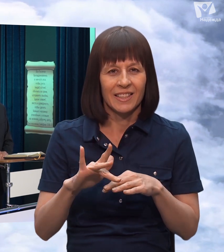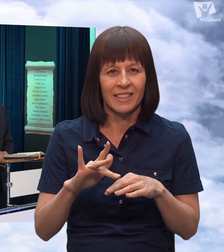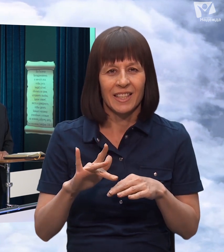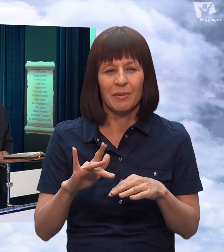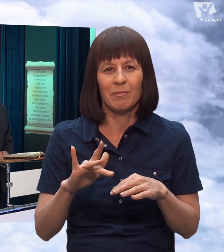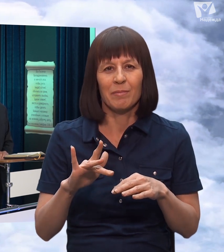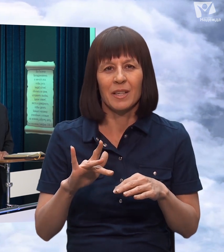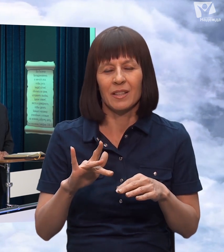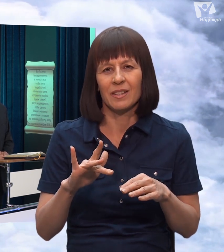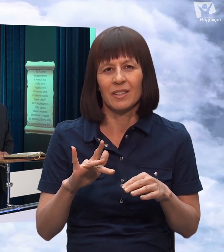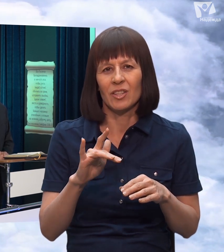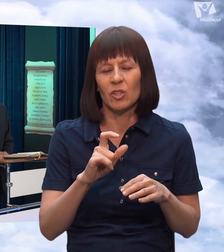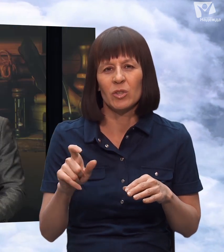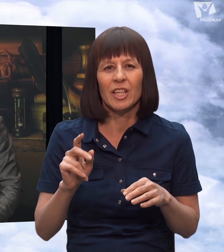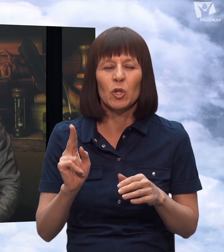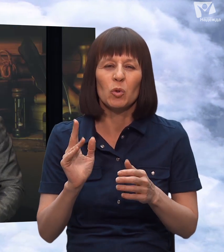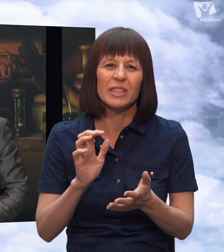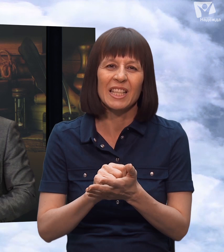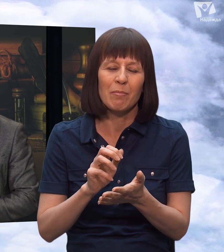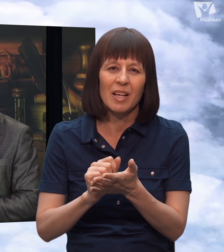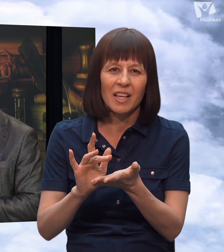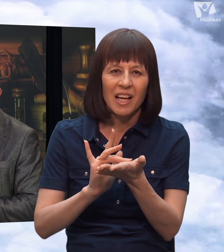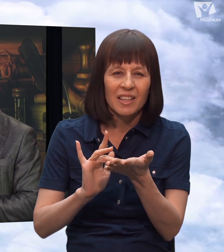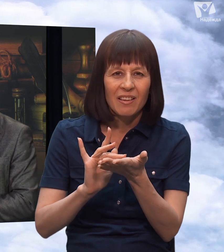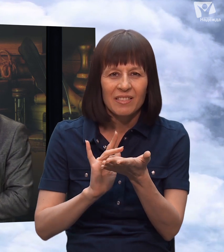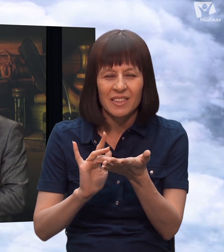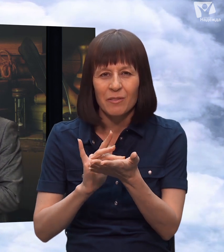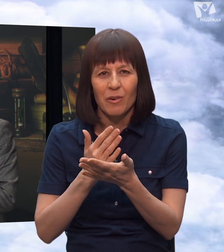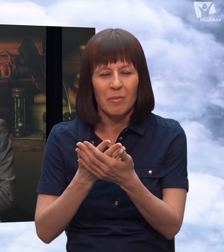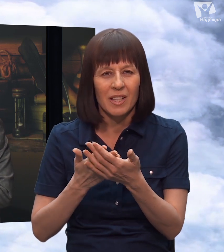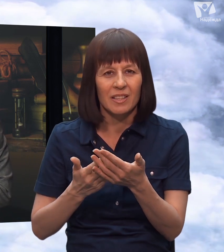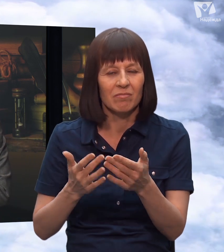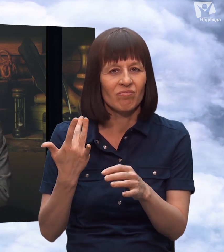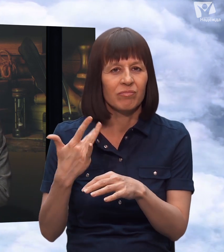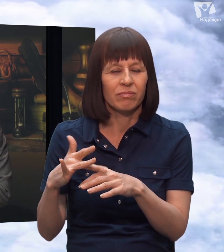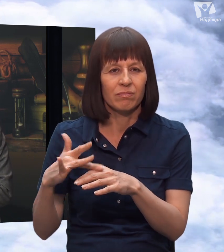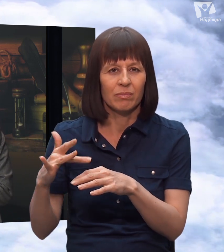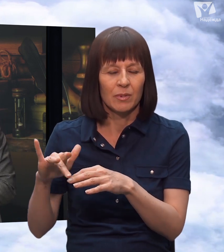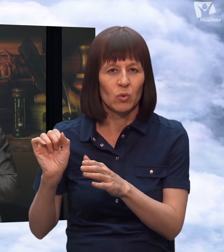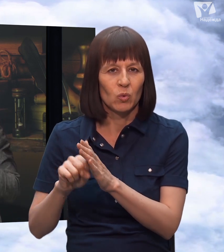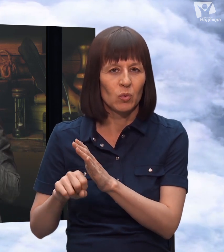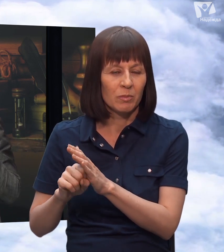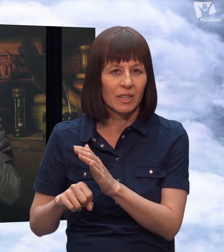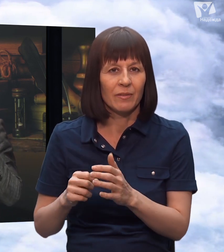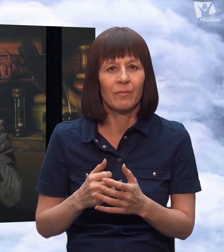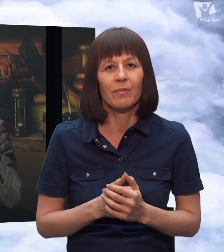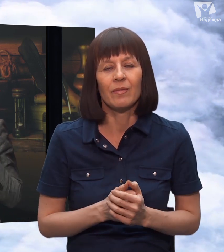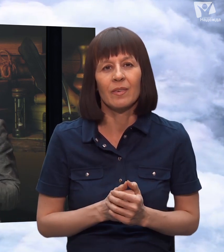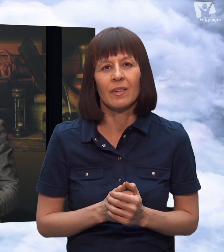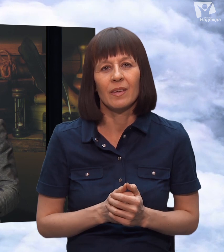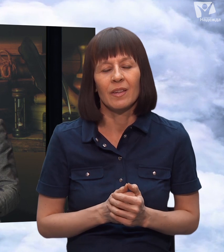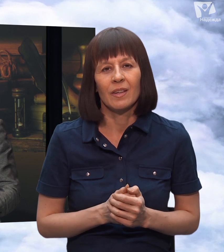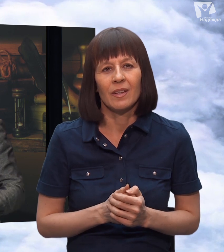вызывать или мертвых волшебников серафимов и так далее так далее то есть